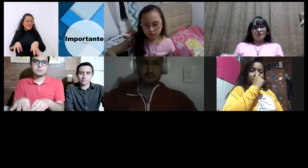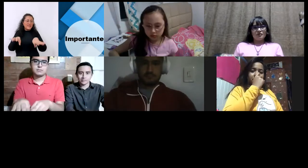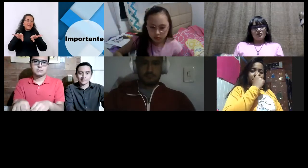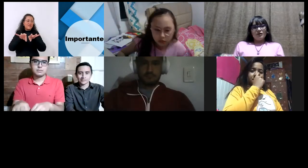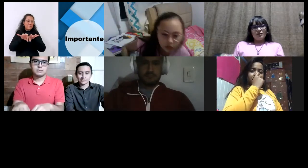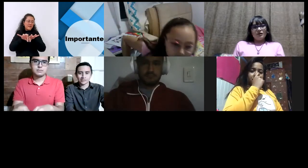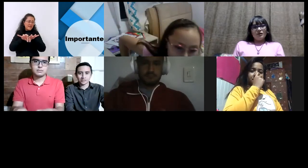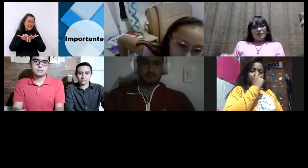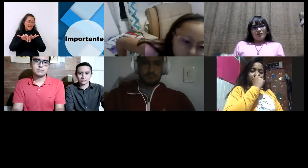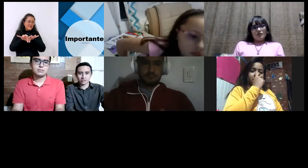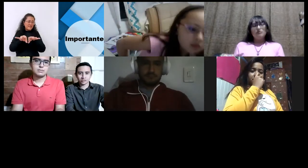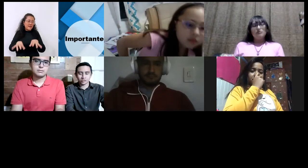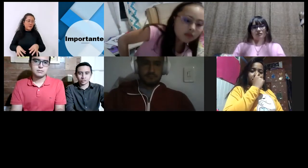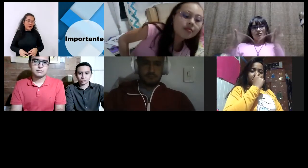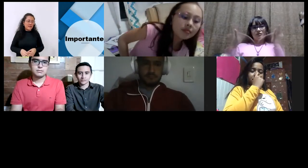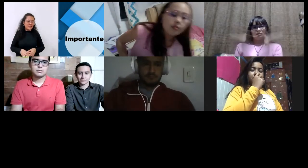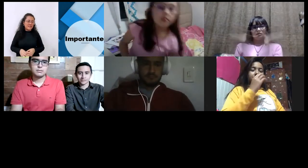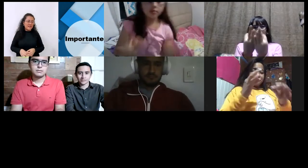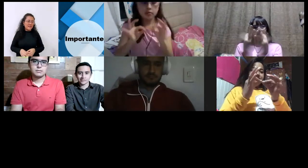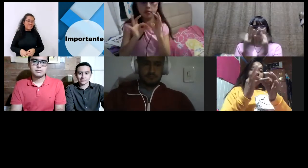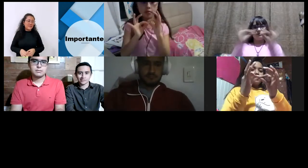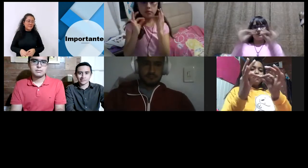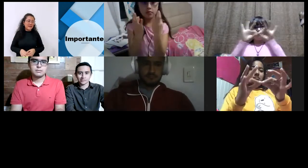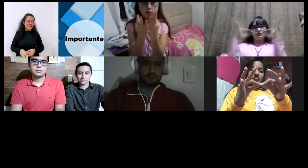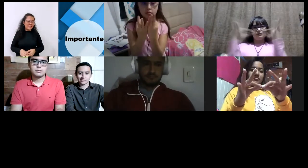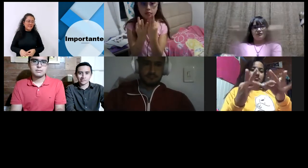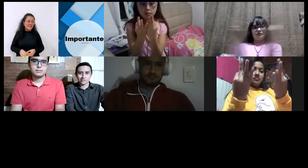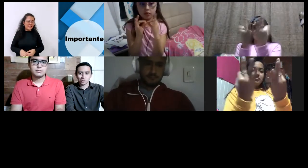seña de familia. ¿Sí recuerdan esa seña? Es parecida.